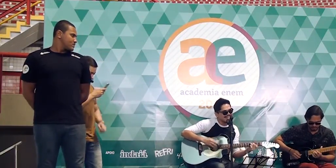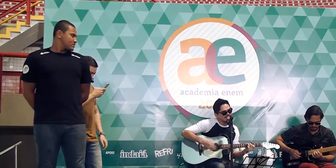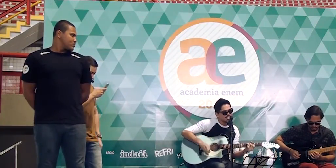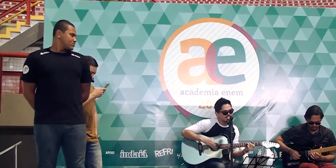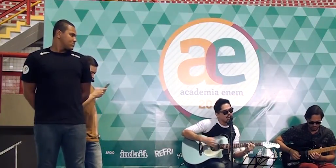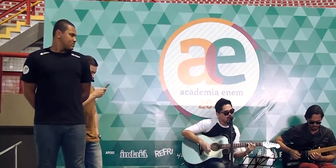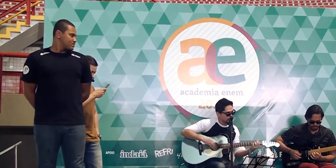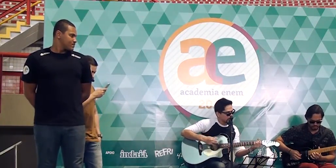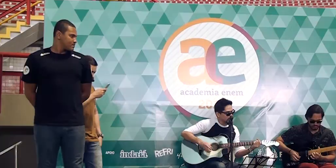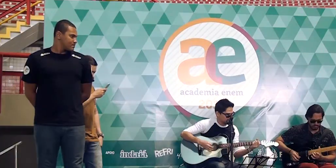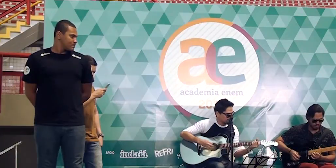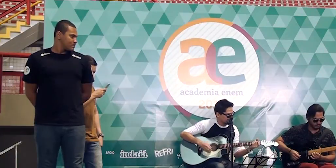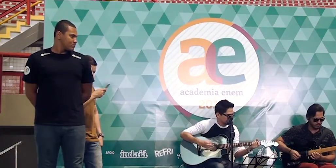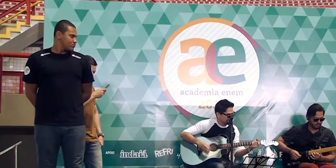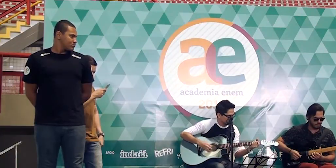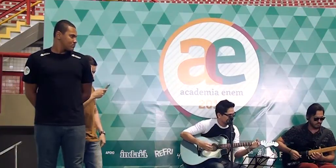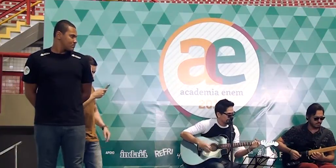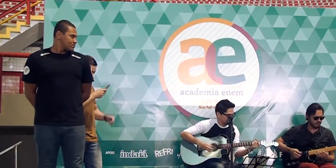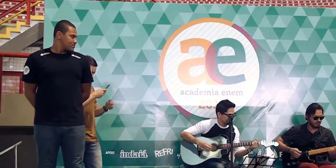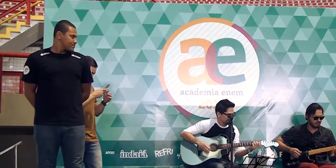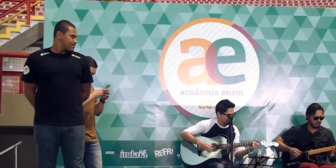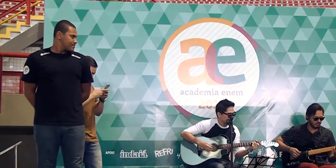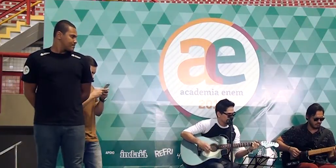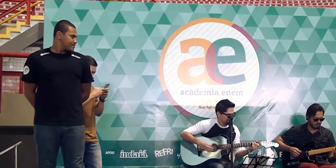futuro da nação.